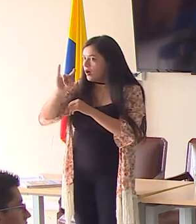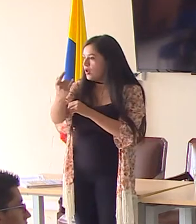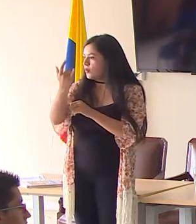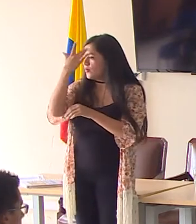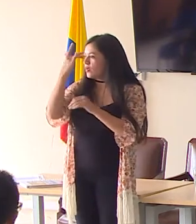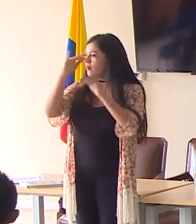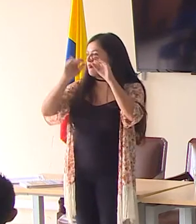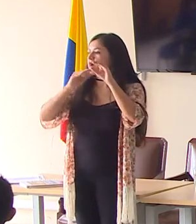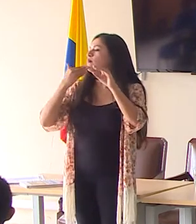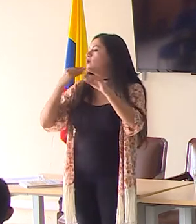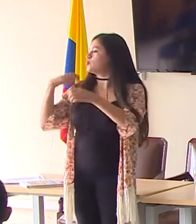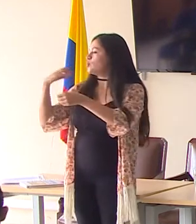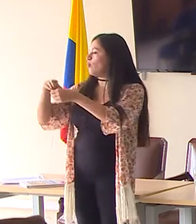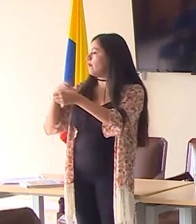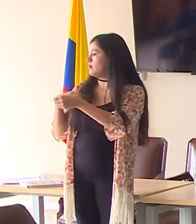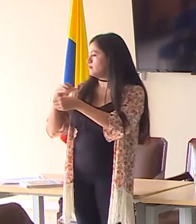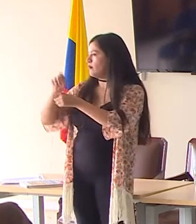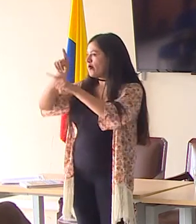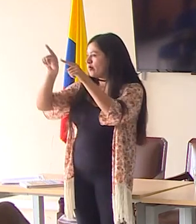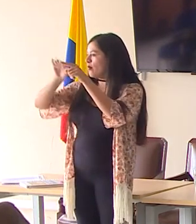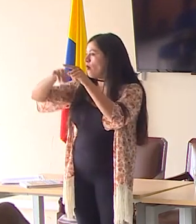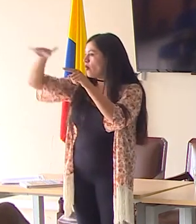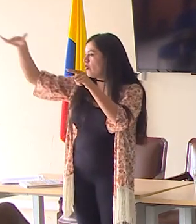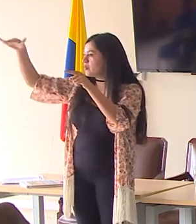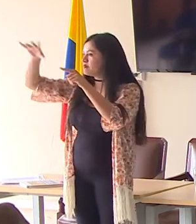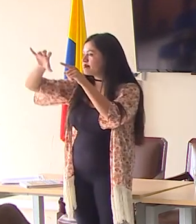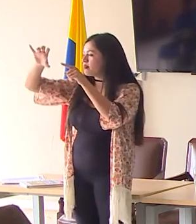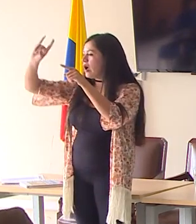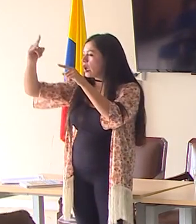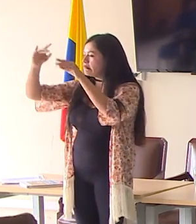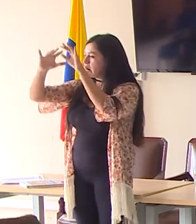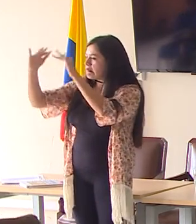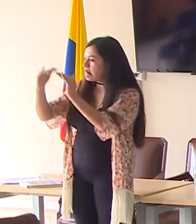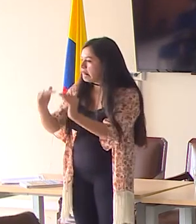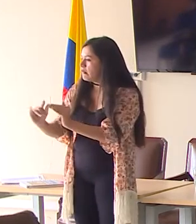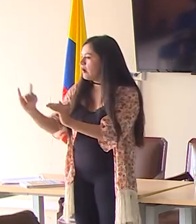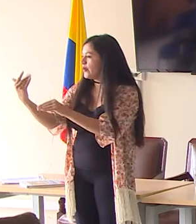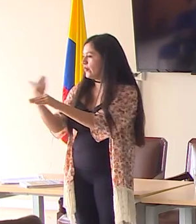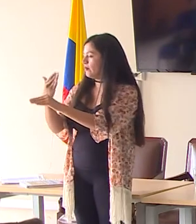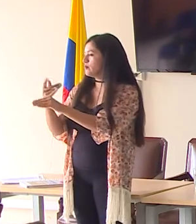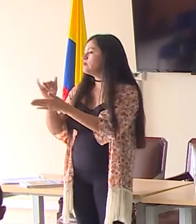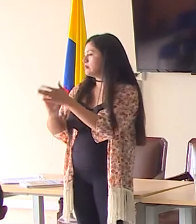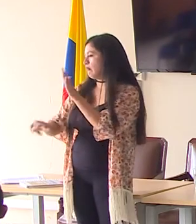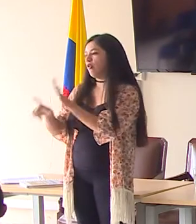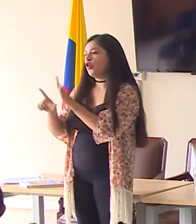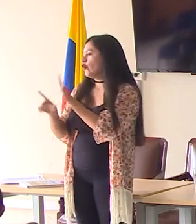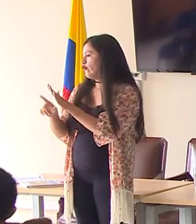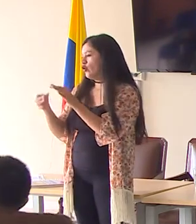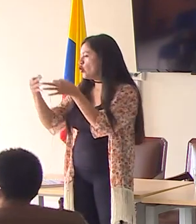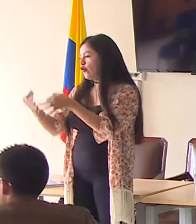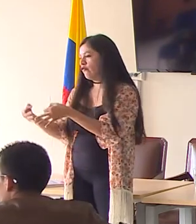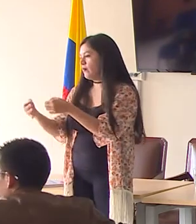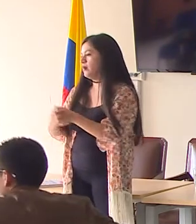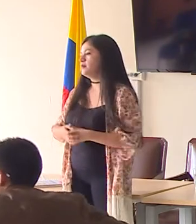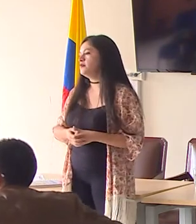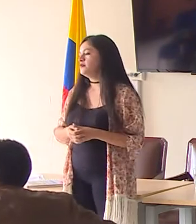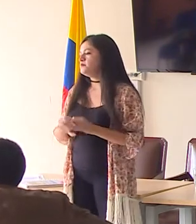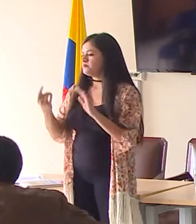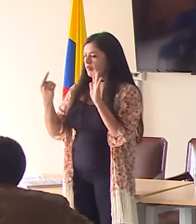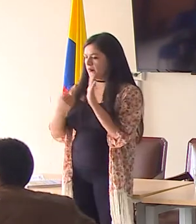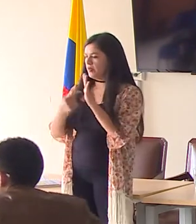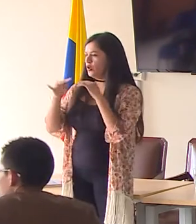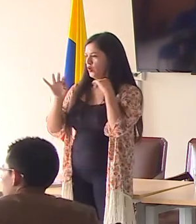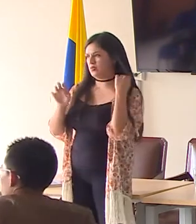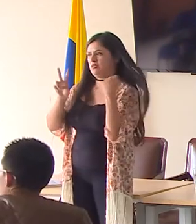digamos que hay completamos un poco el panorama de bogotá donde digamos desde principios del siglo 20 se genera esa fractura social a unas